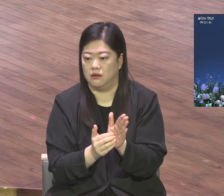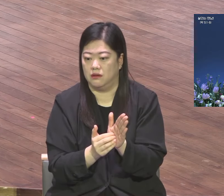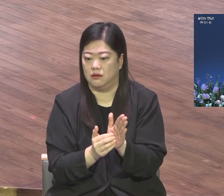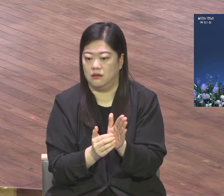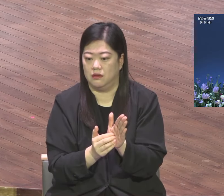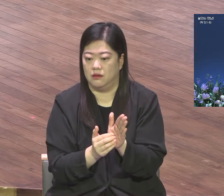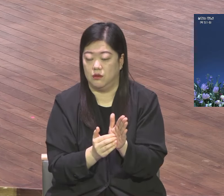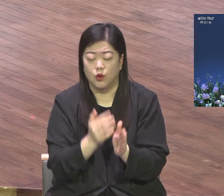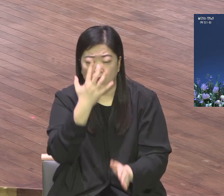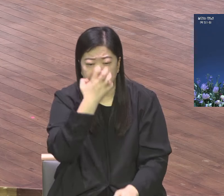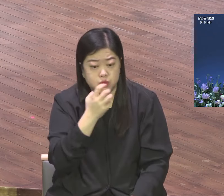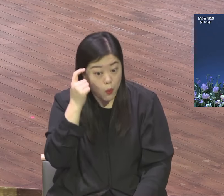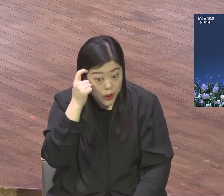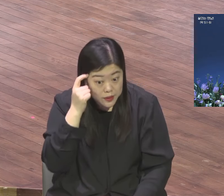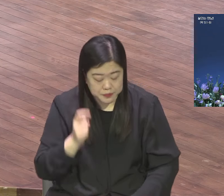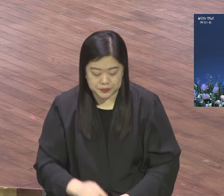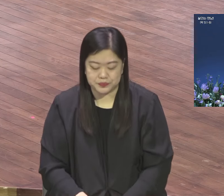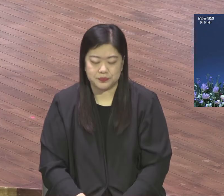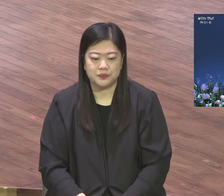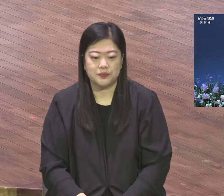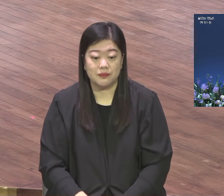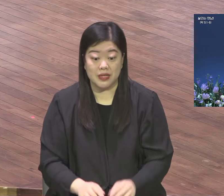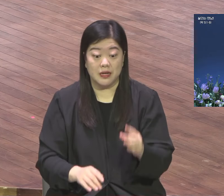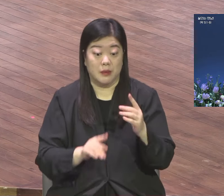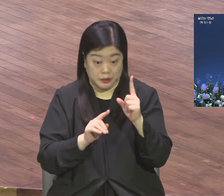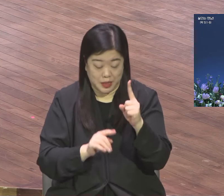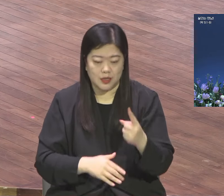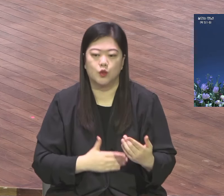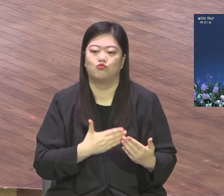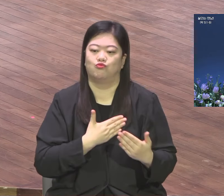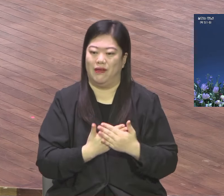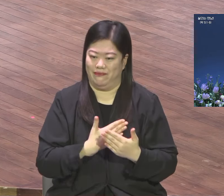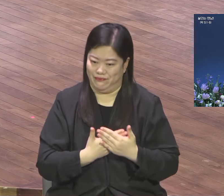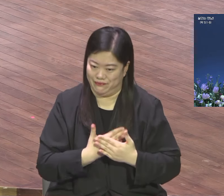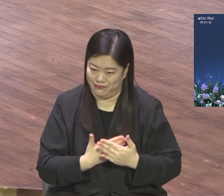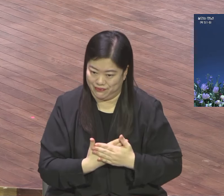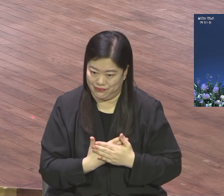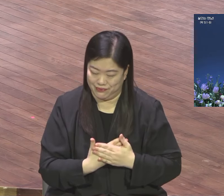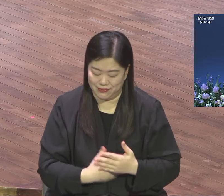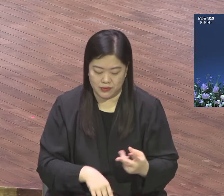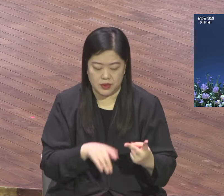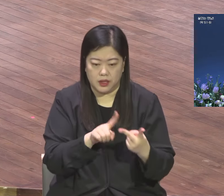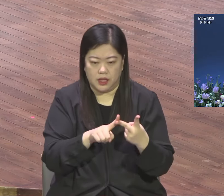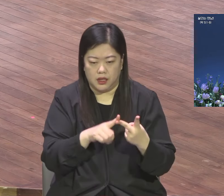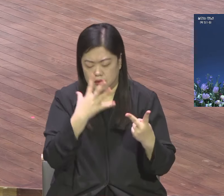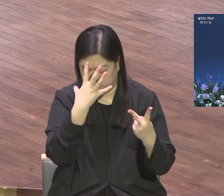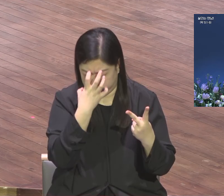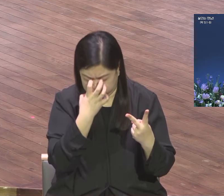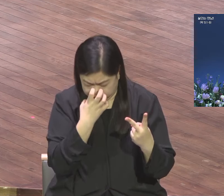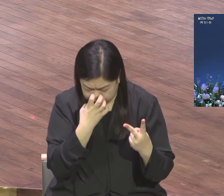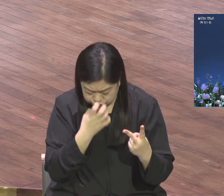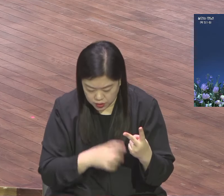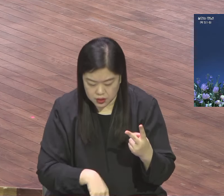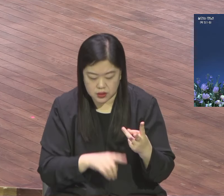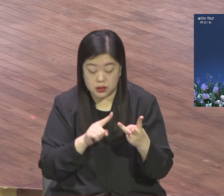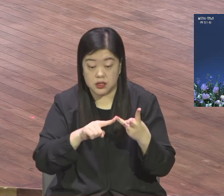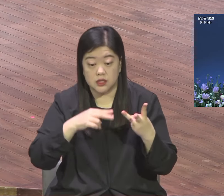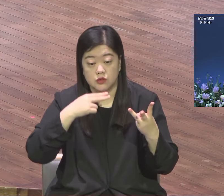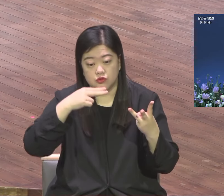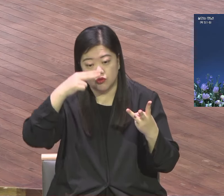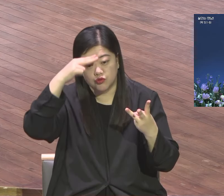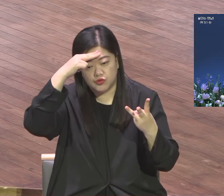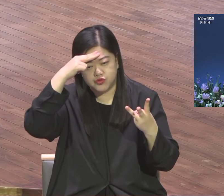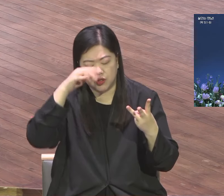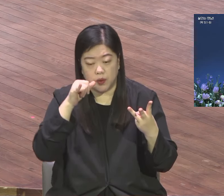한국은 불안, 우울증, 알코올 중독의 비율이